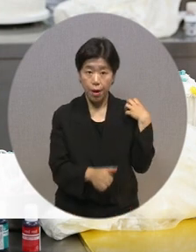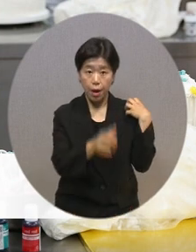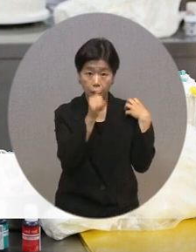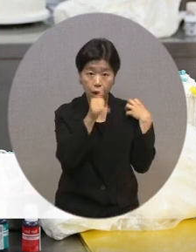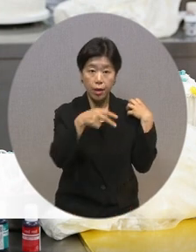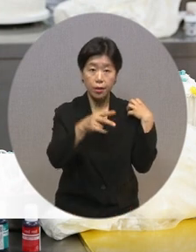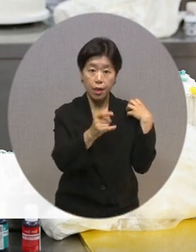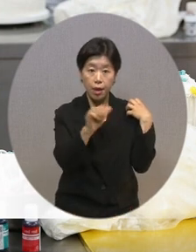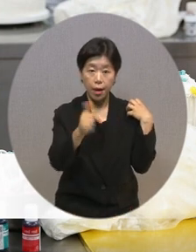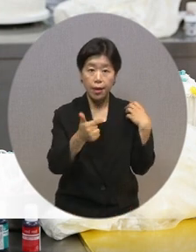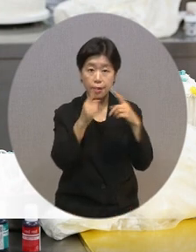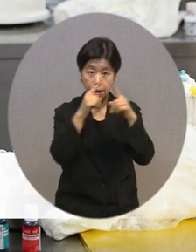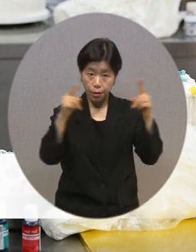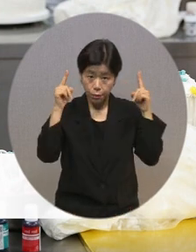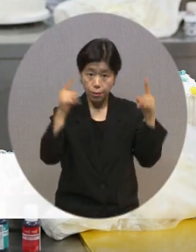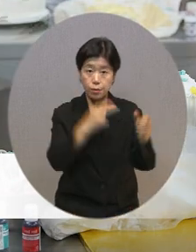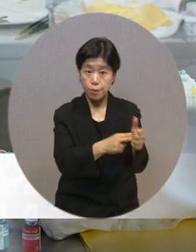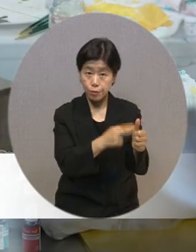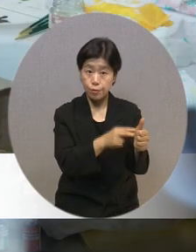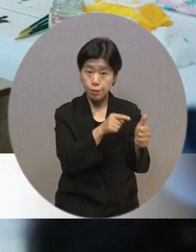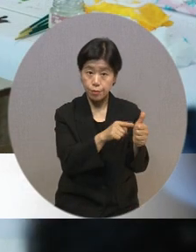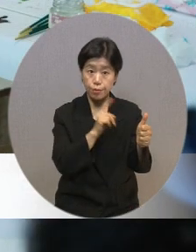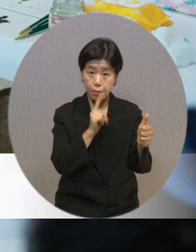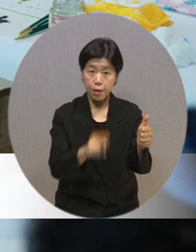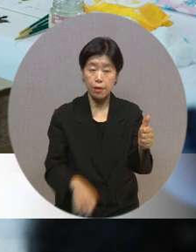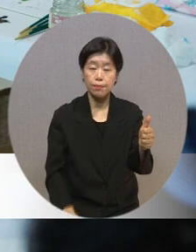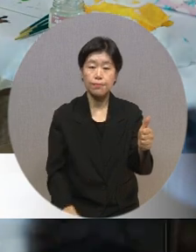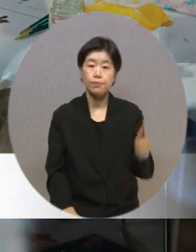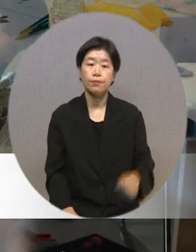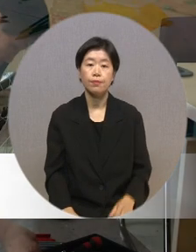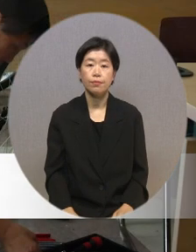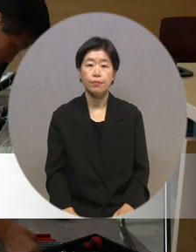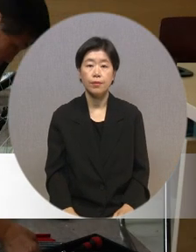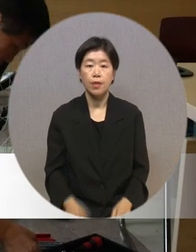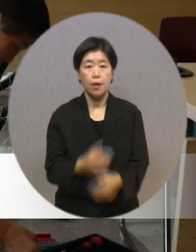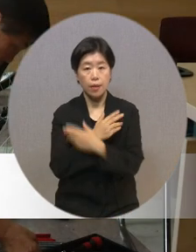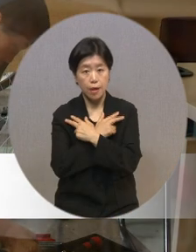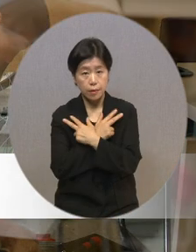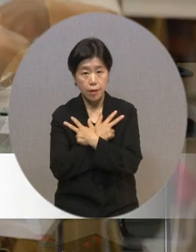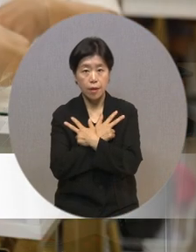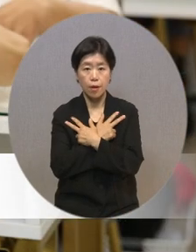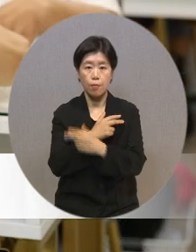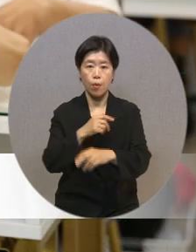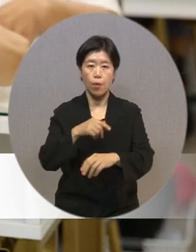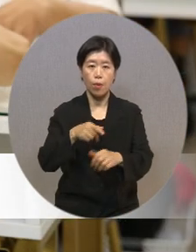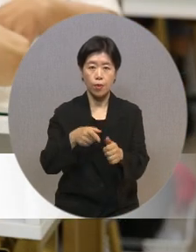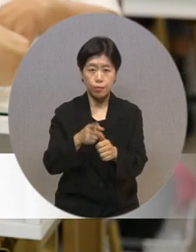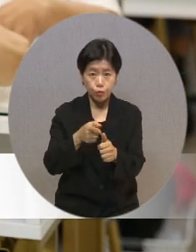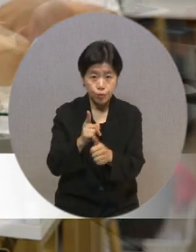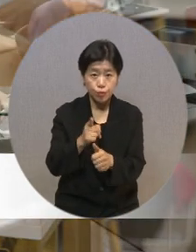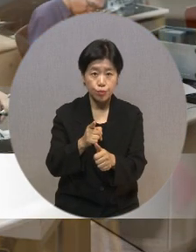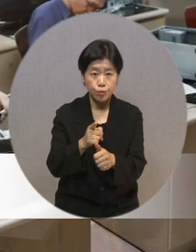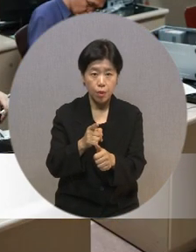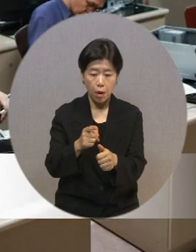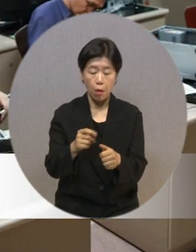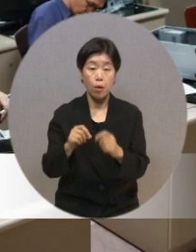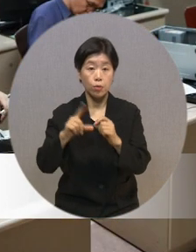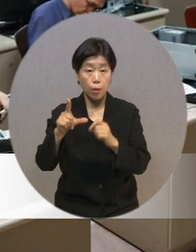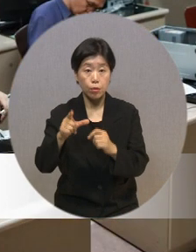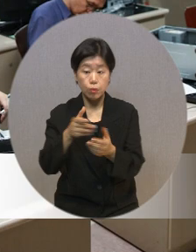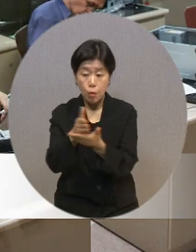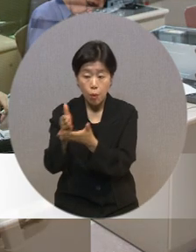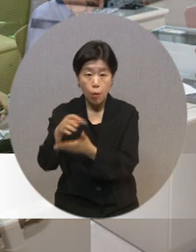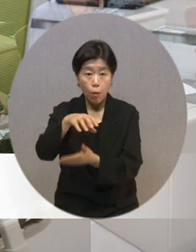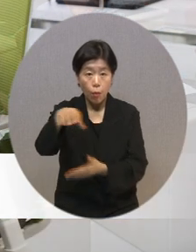세안대학교 김재원 석좌 교수는 경기 총평에서 양장, 목공예 등 대부분의 종목에서